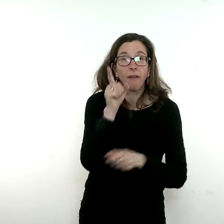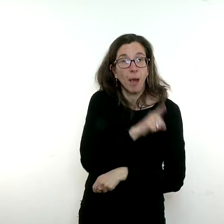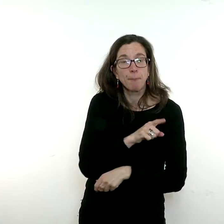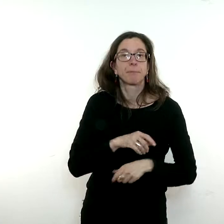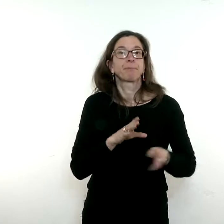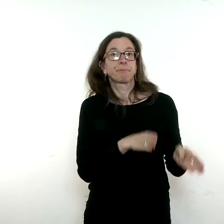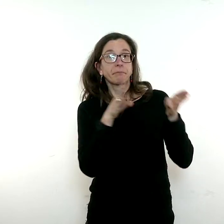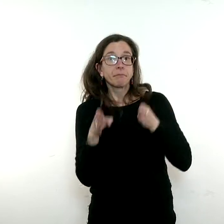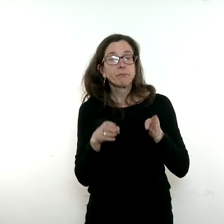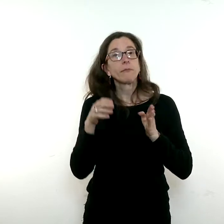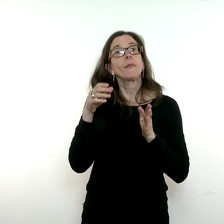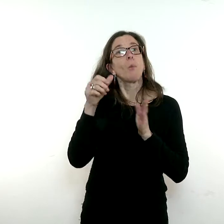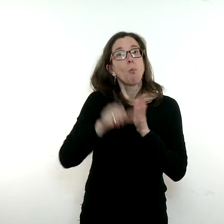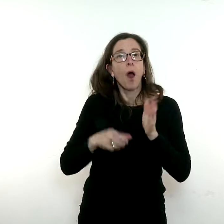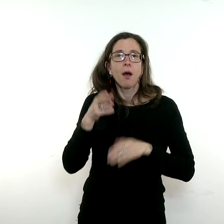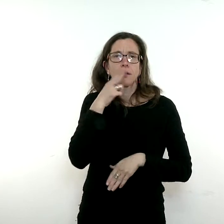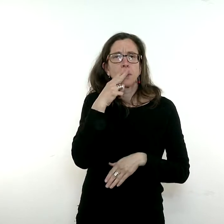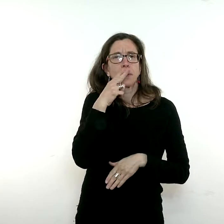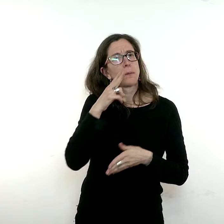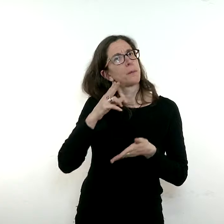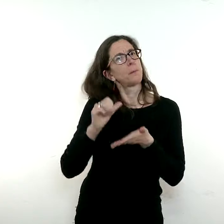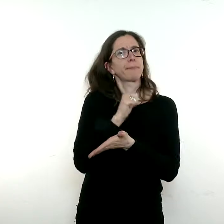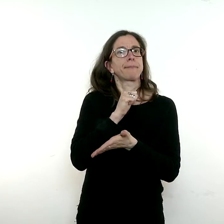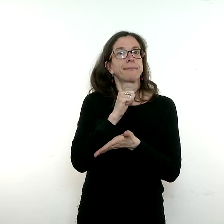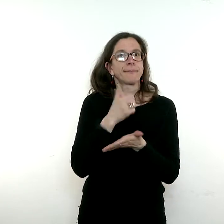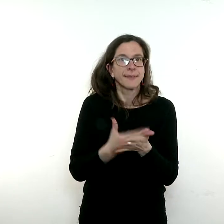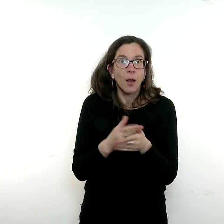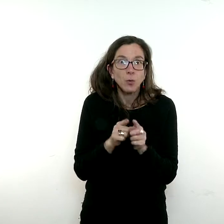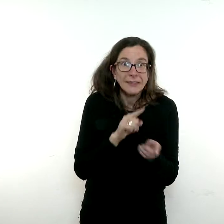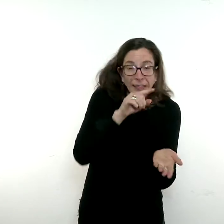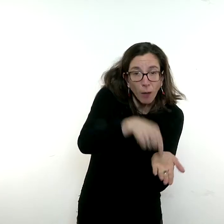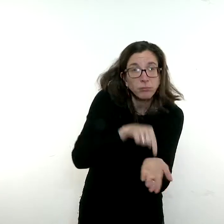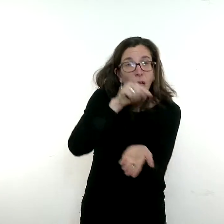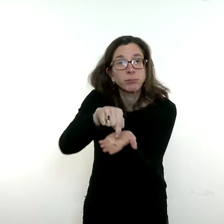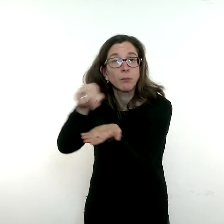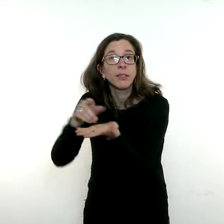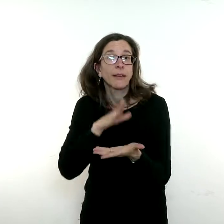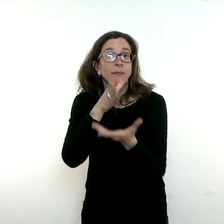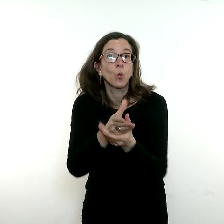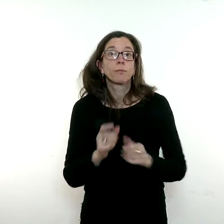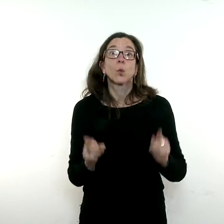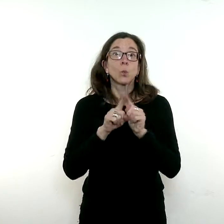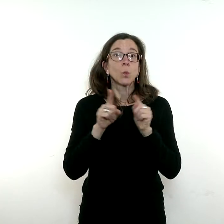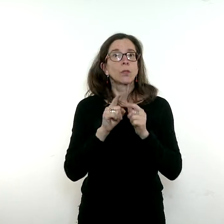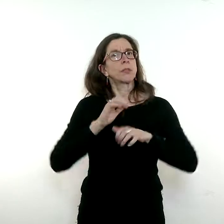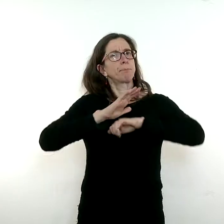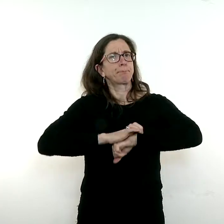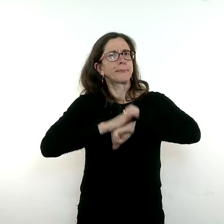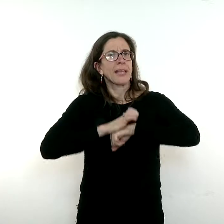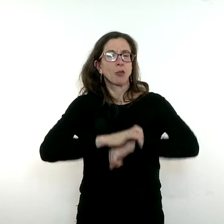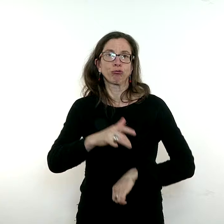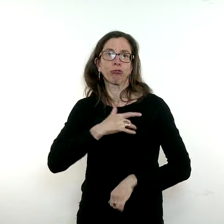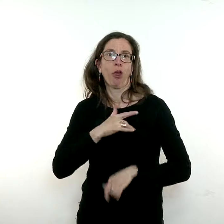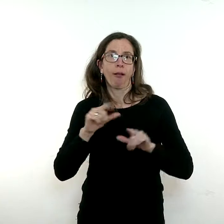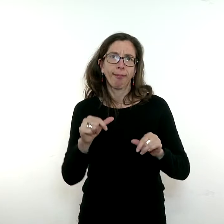eu de nombreuses actions sur des lieux stratégiques. Et puis, par exemple, aussi la formation du massage cardiaque, où nous